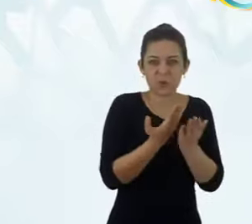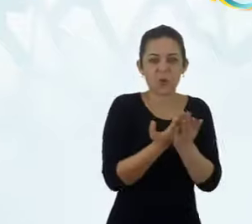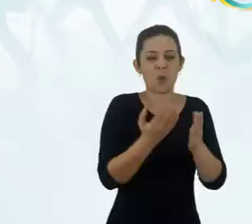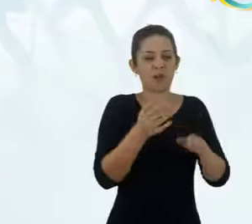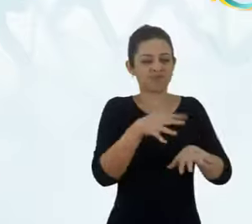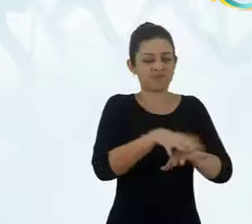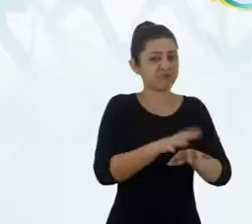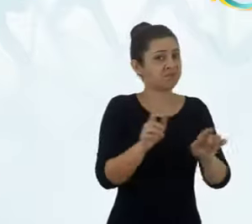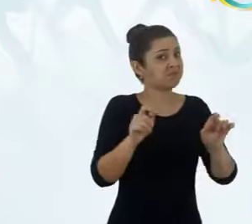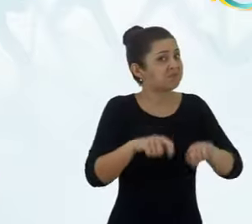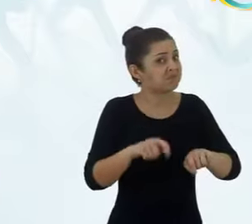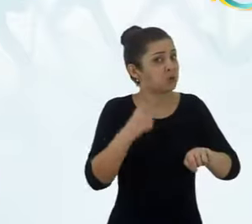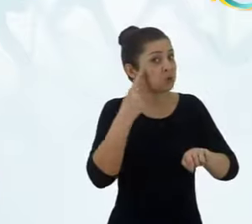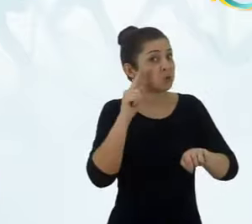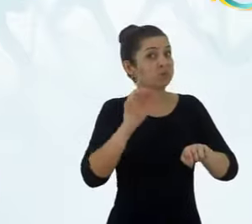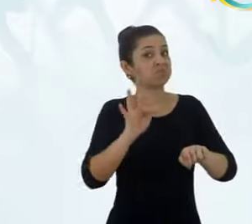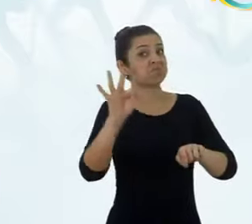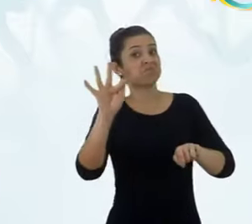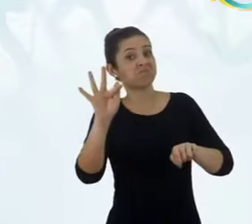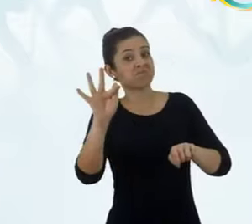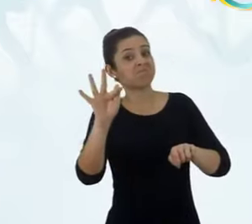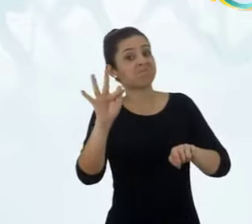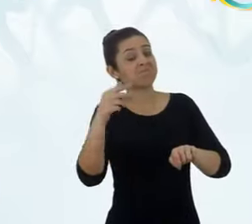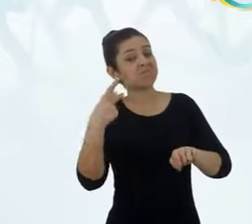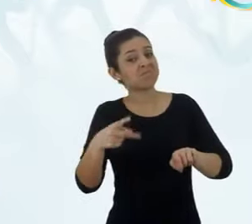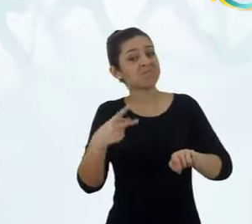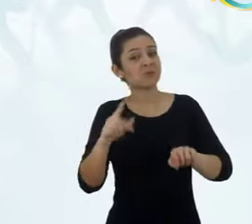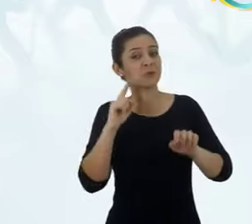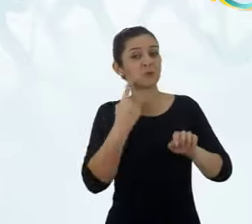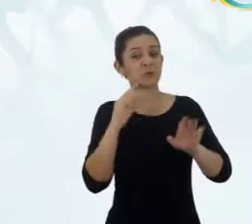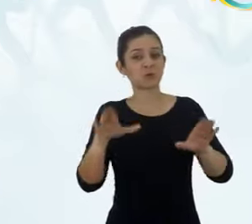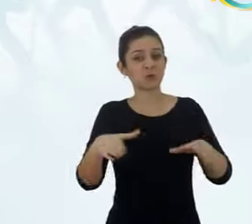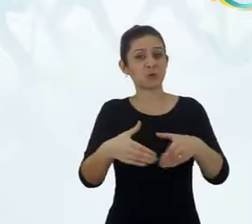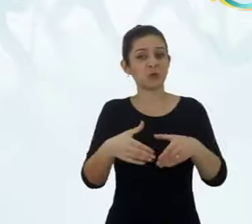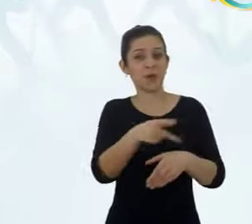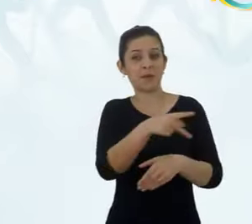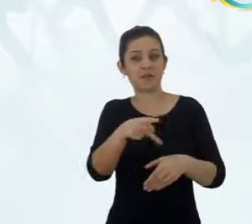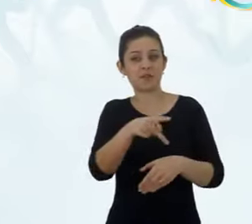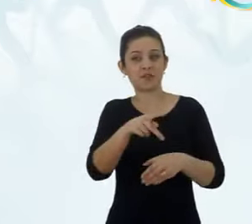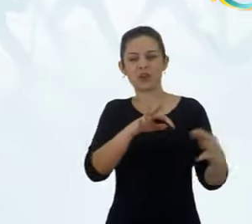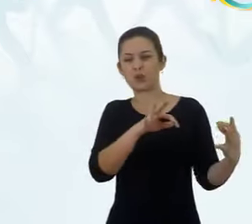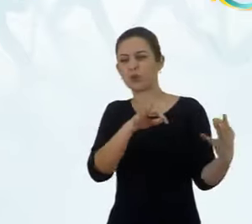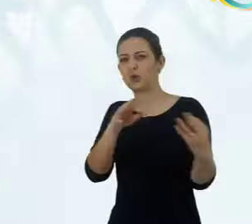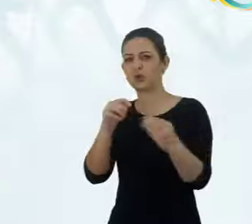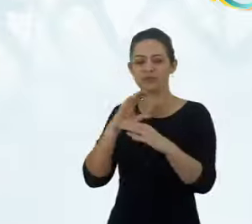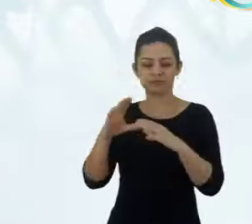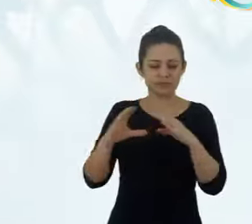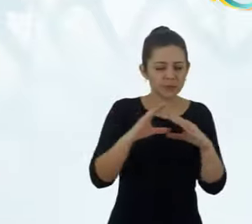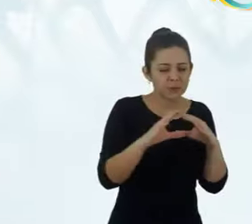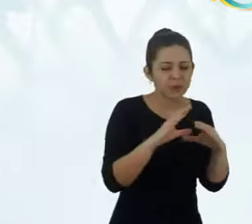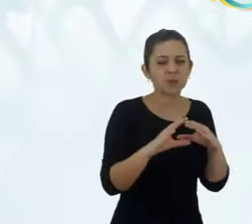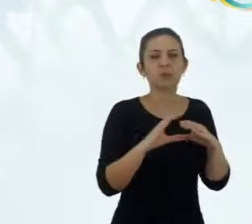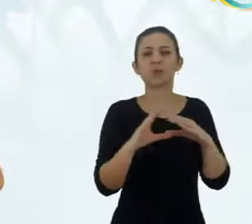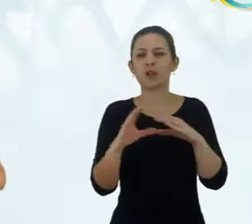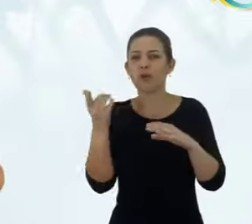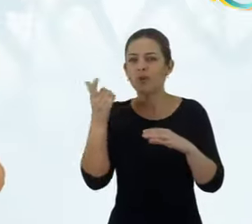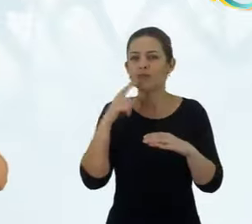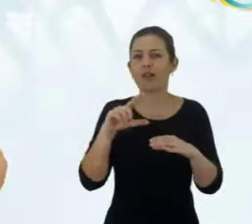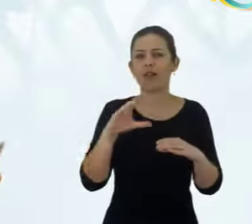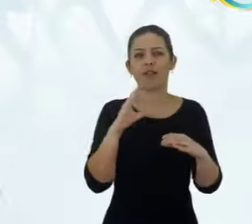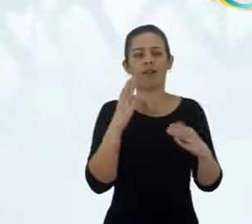escola realmente inclusiva para a comunidade surda, onde todos os professores têm uma comunicação com aquele